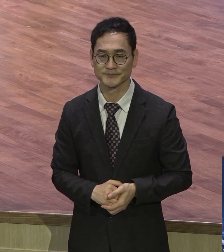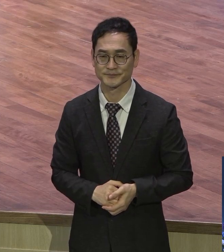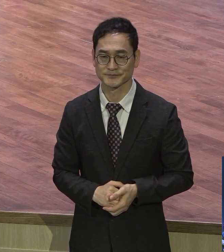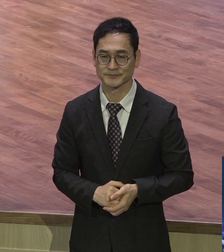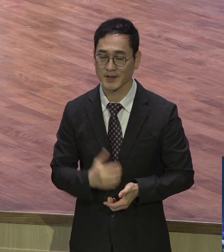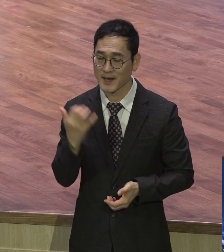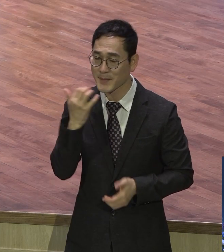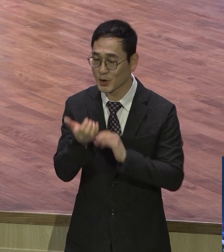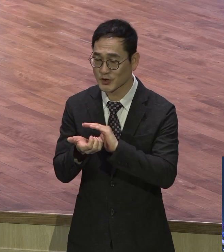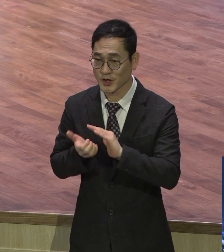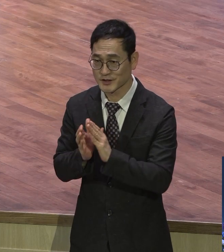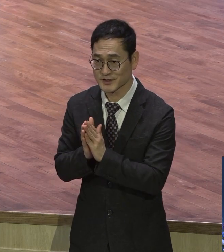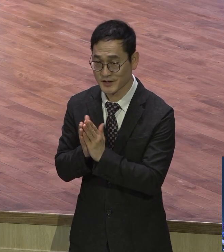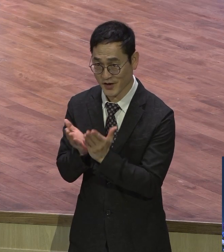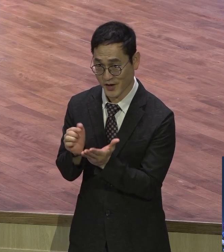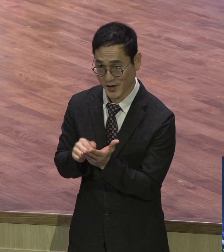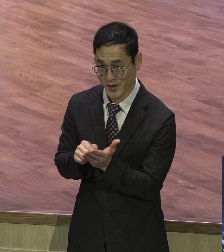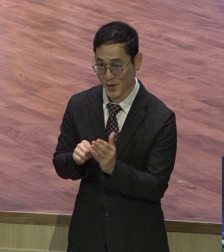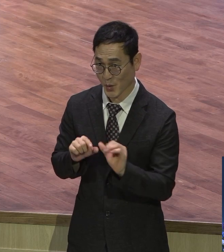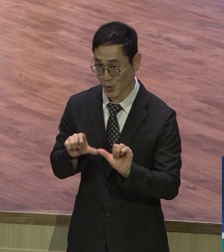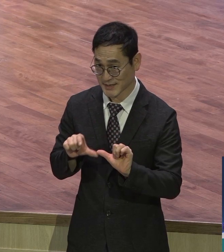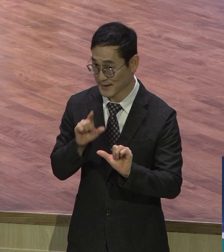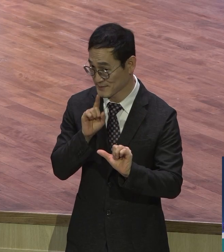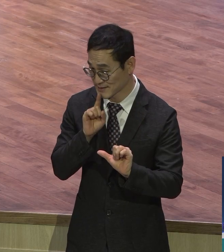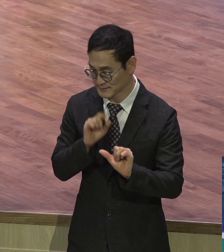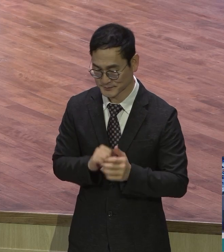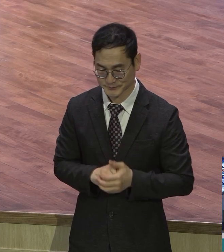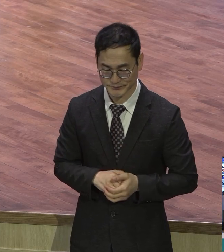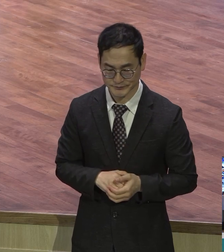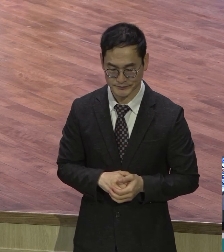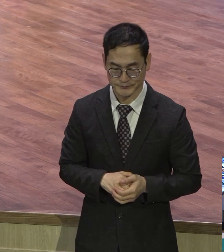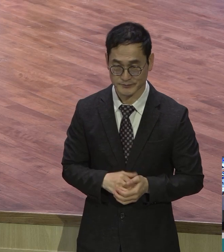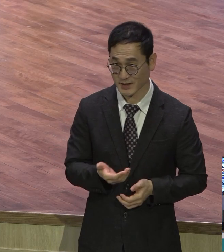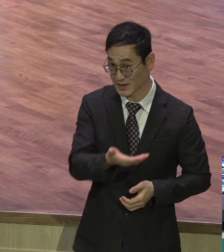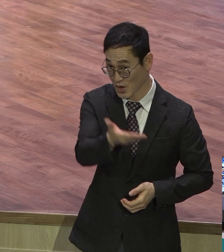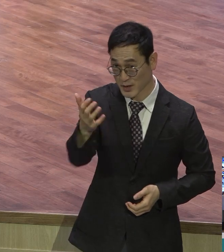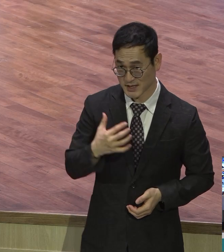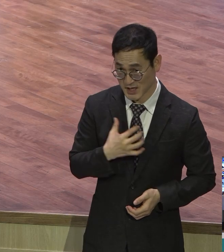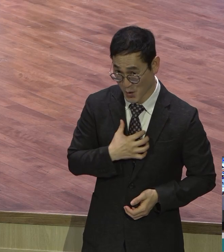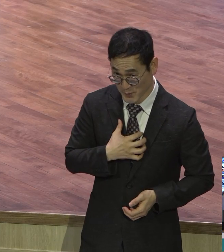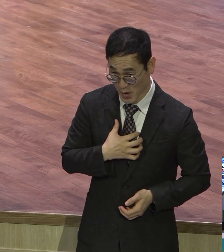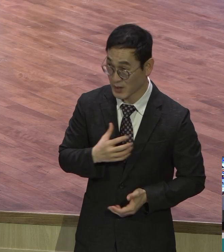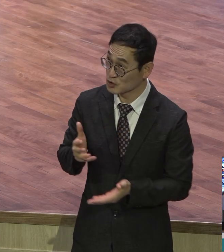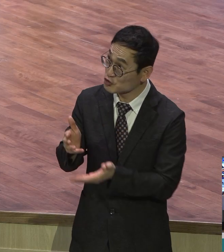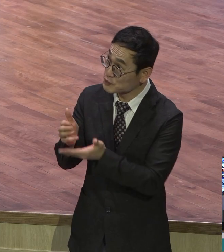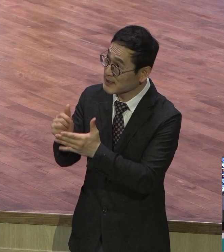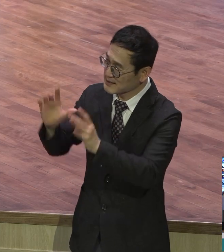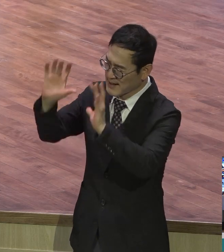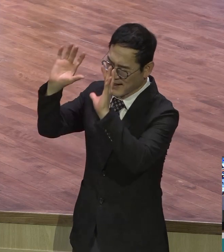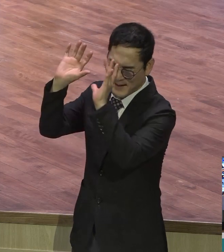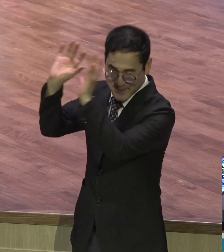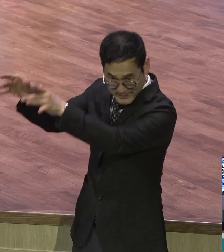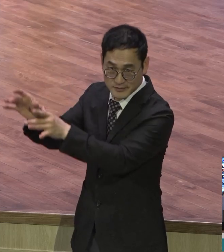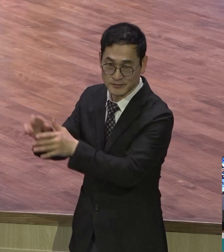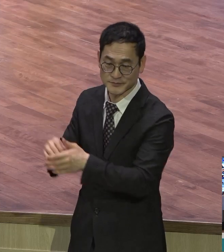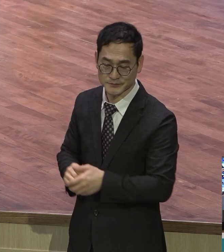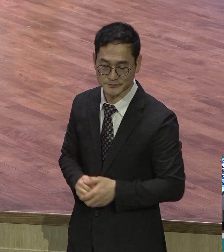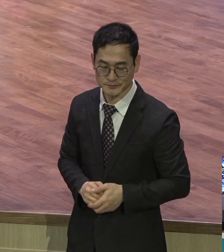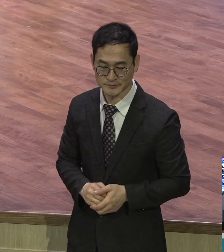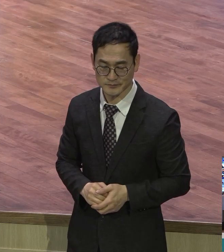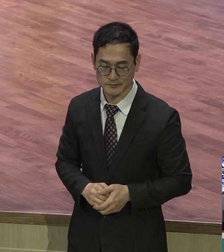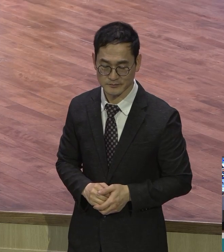베드로스 5장 7제를 보면 사도 베드로가 이렇게 강조합니다. 너의 염려를 다 죽게 맡겨라.